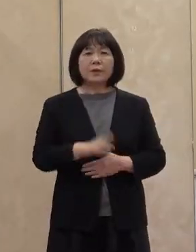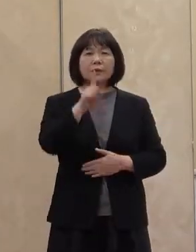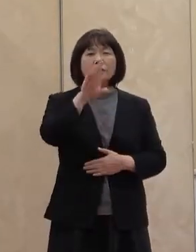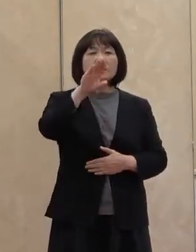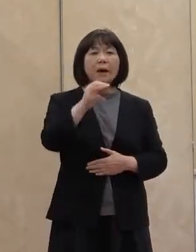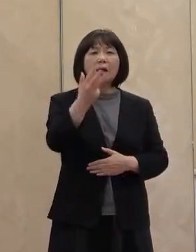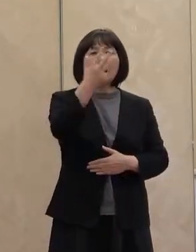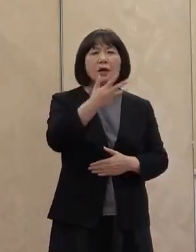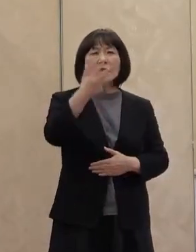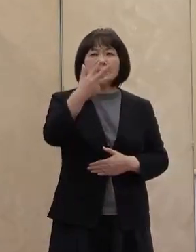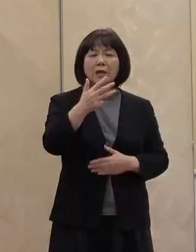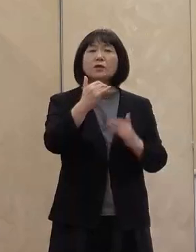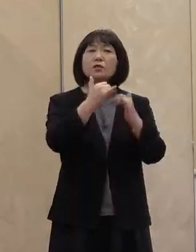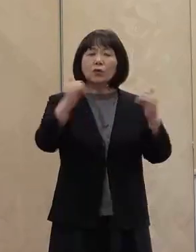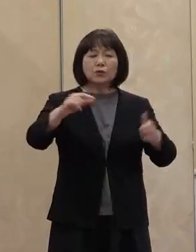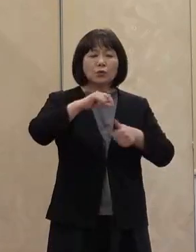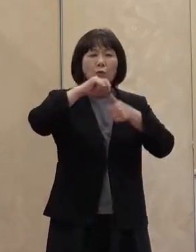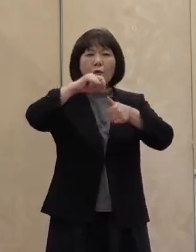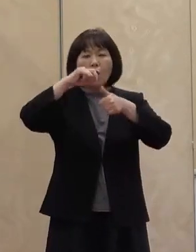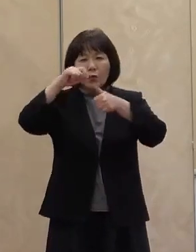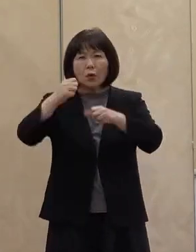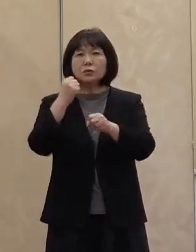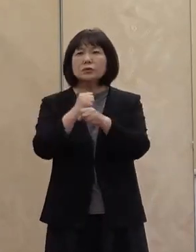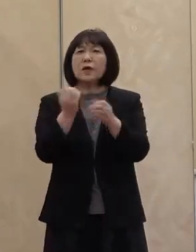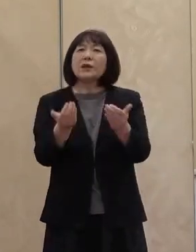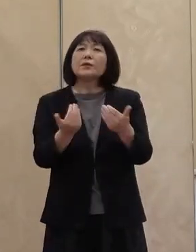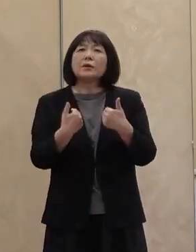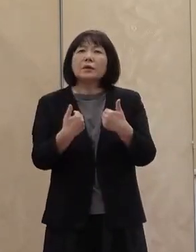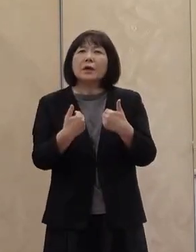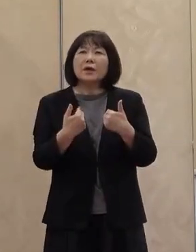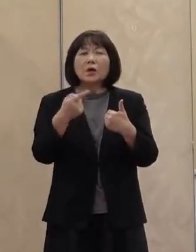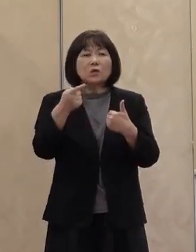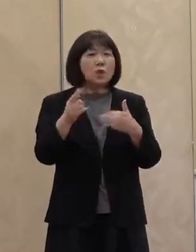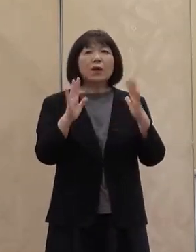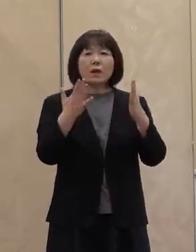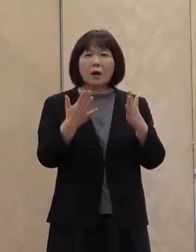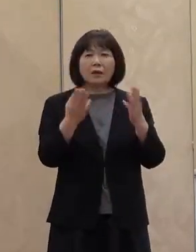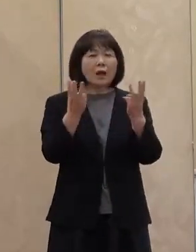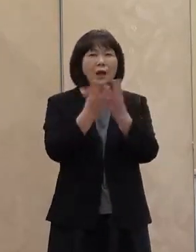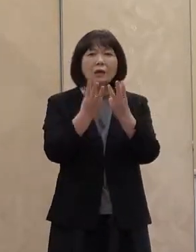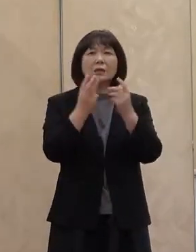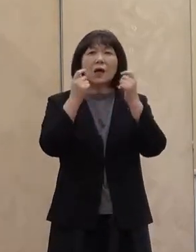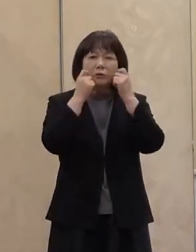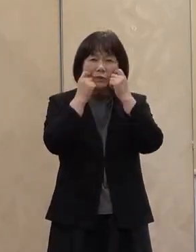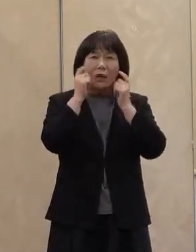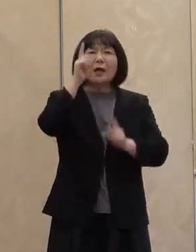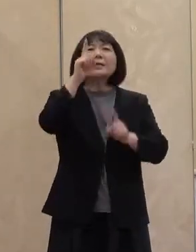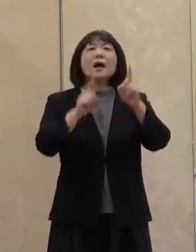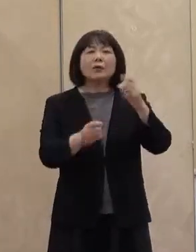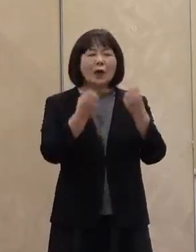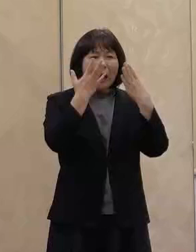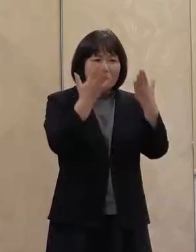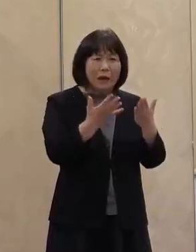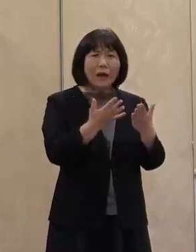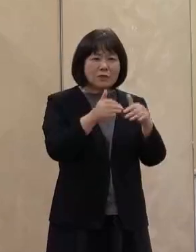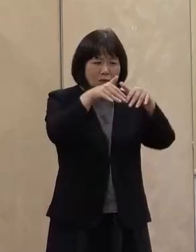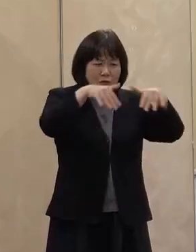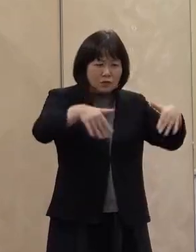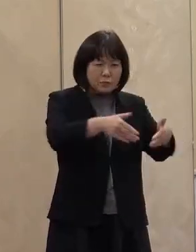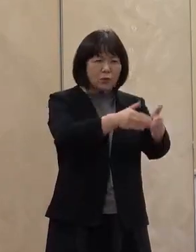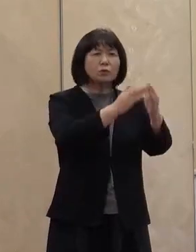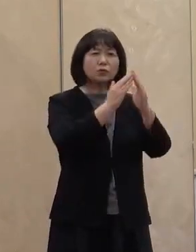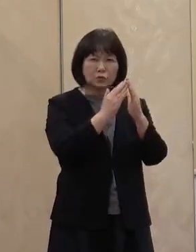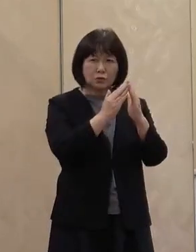というのをこちらで生み出さなきゃ、その数がまあ合わない、だからこれをなんとか新しい仕組みで生み出していこう